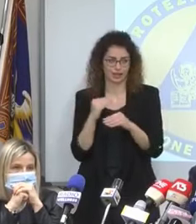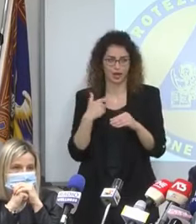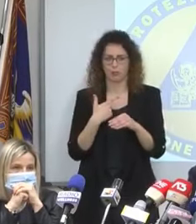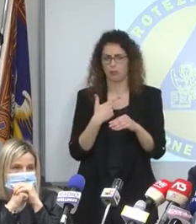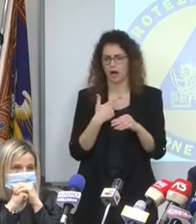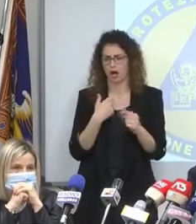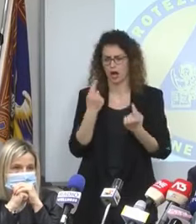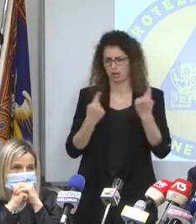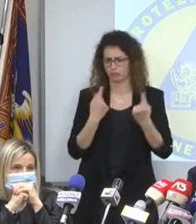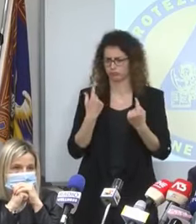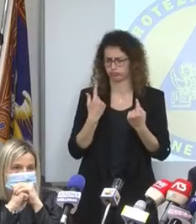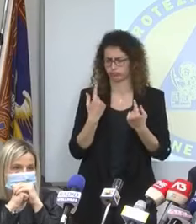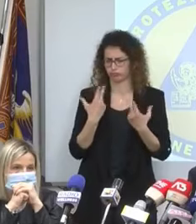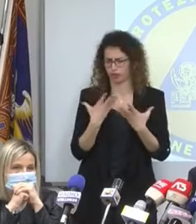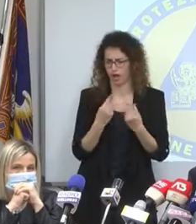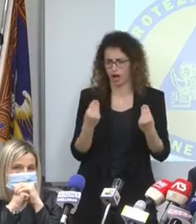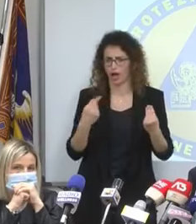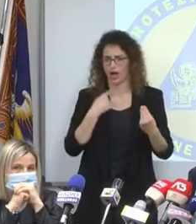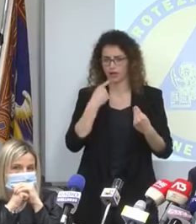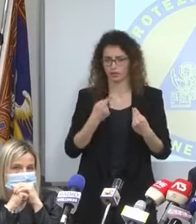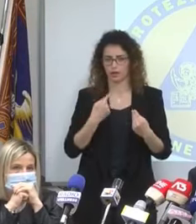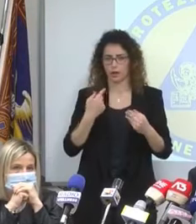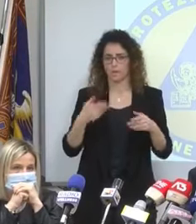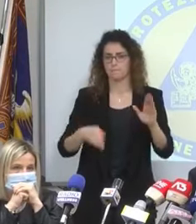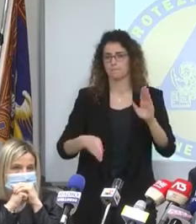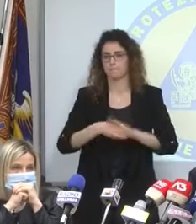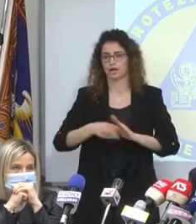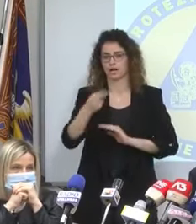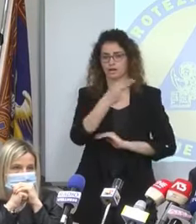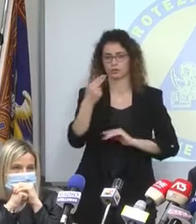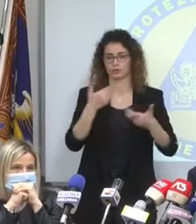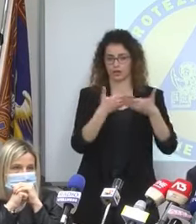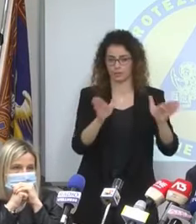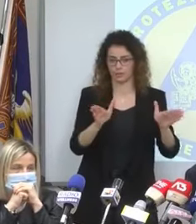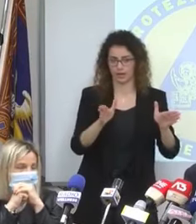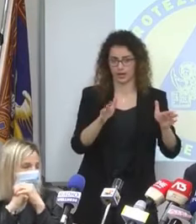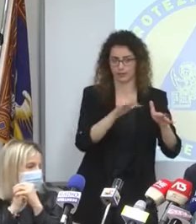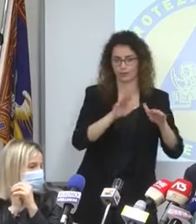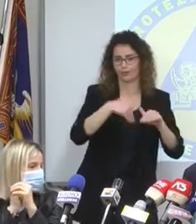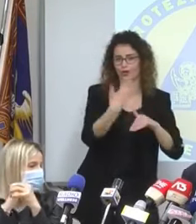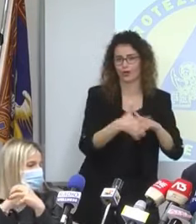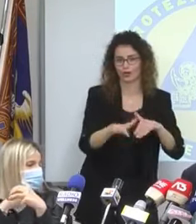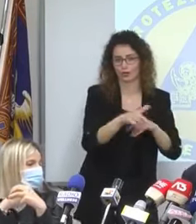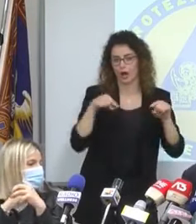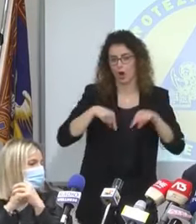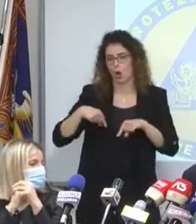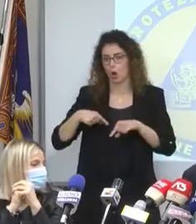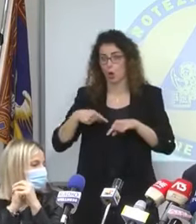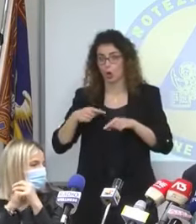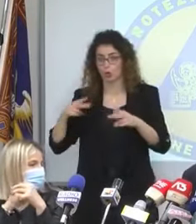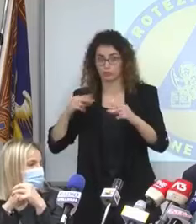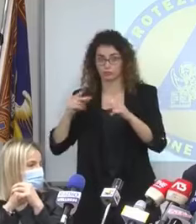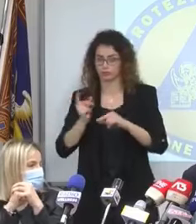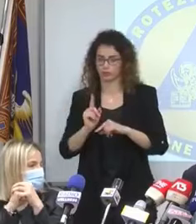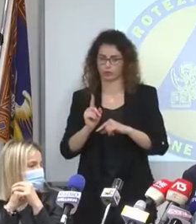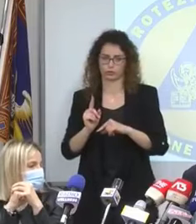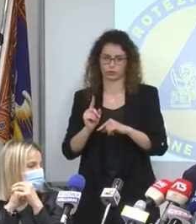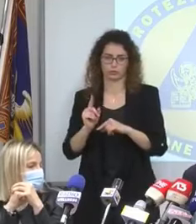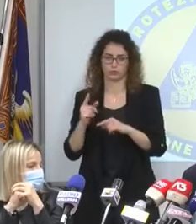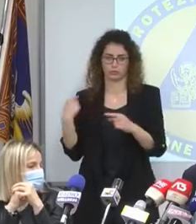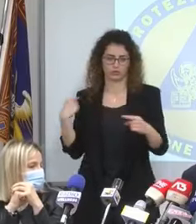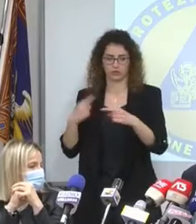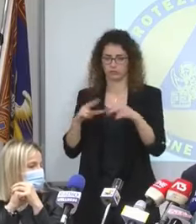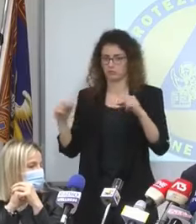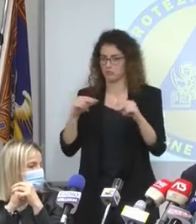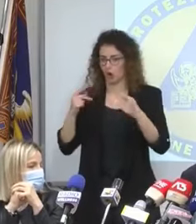in più occasioni di questa storia di partire dall'apertura dei ristoranti all'aperto, non è una novità. Però adesso non ne state parlando nel metodo. No, non se ne è mai parlato fino